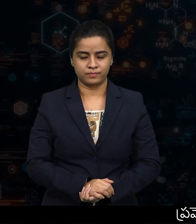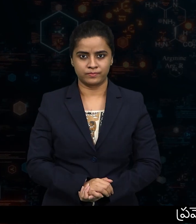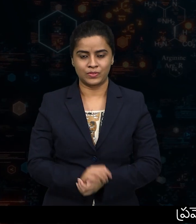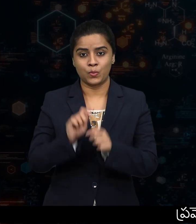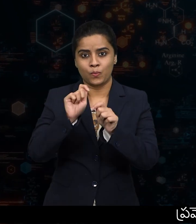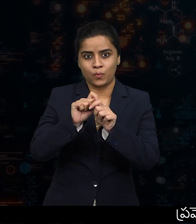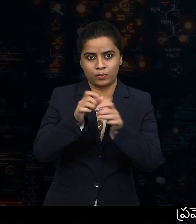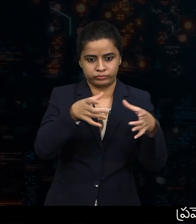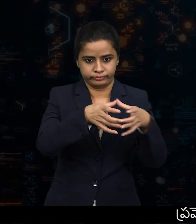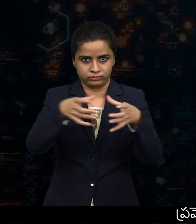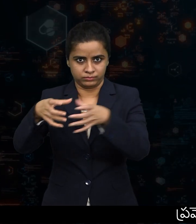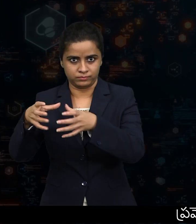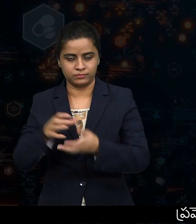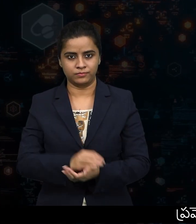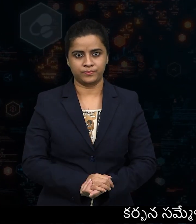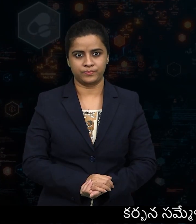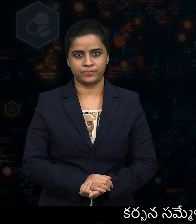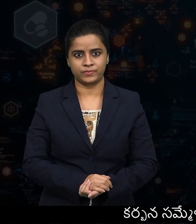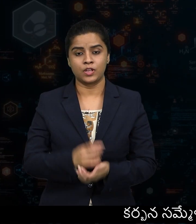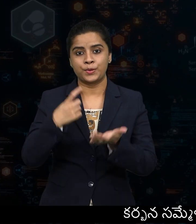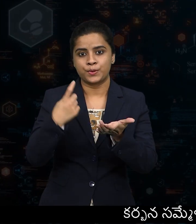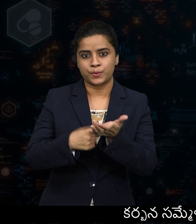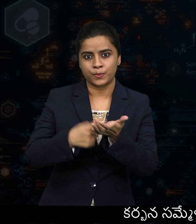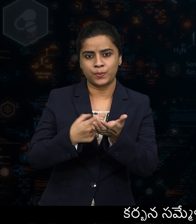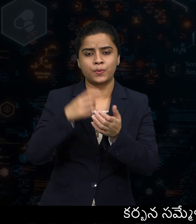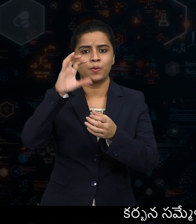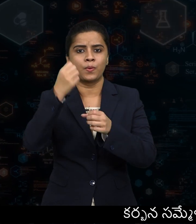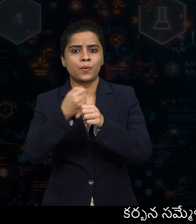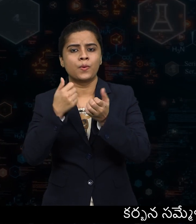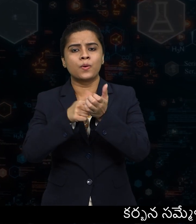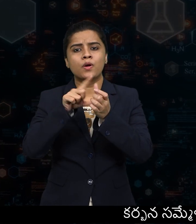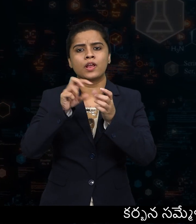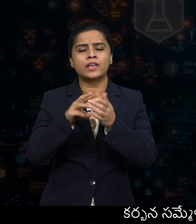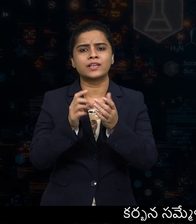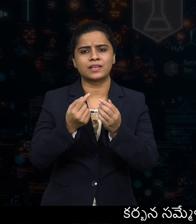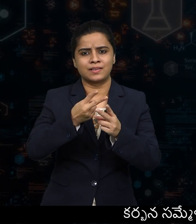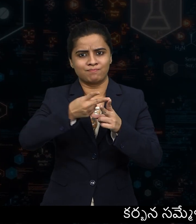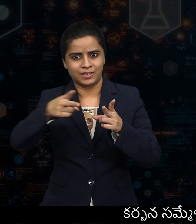ప్రమేయ సమూహాలు, కర్బన సమ్మేళన నామకరణ నియమాలు,